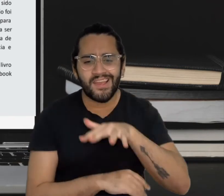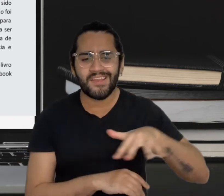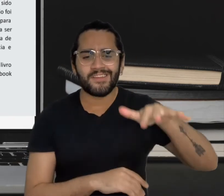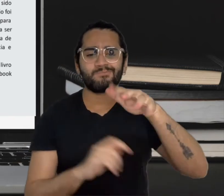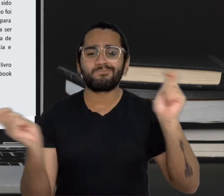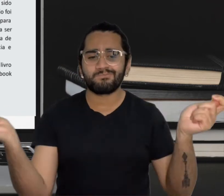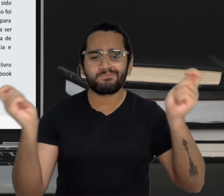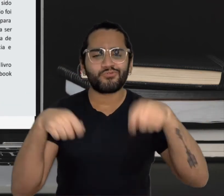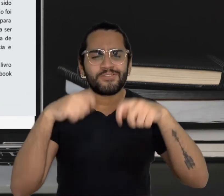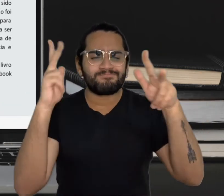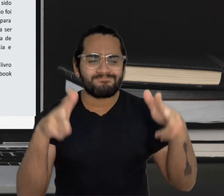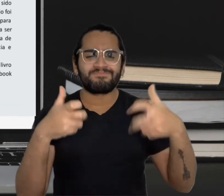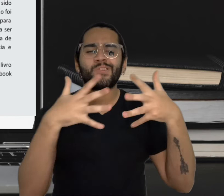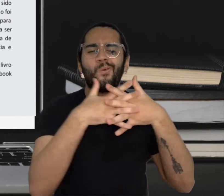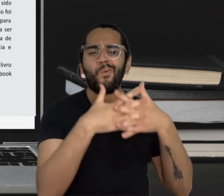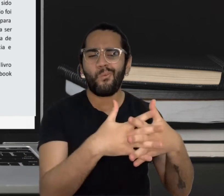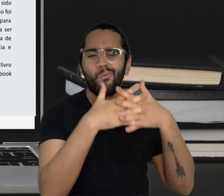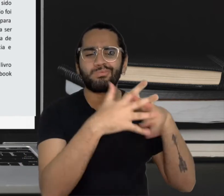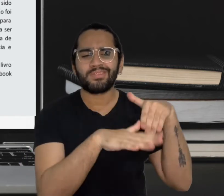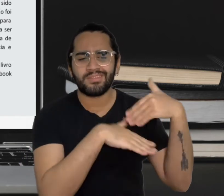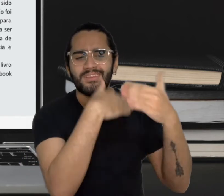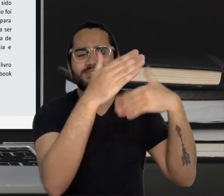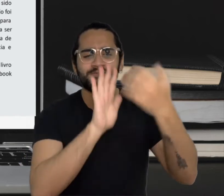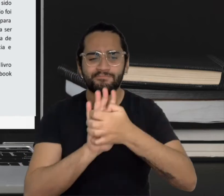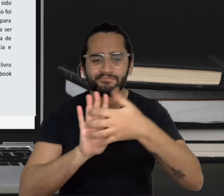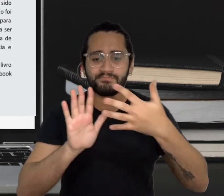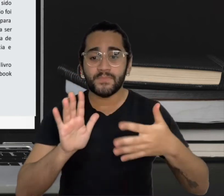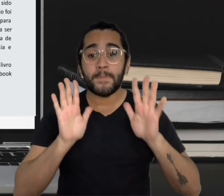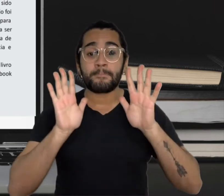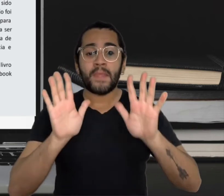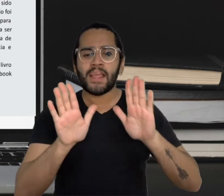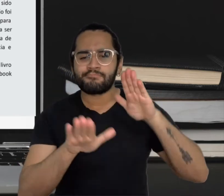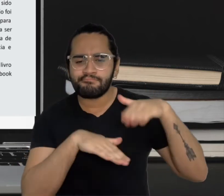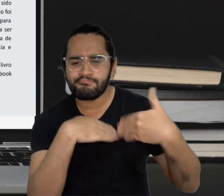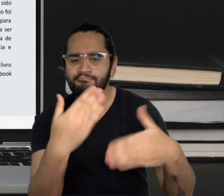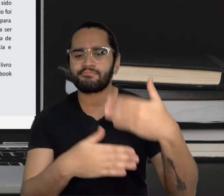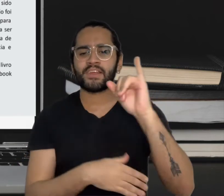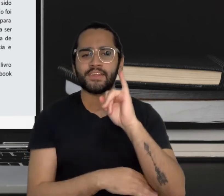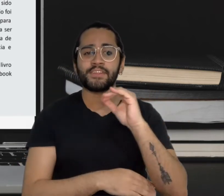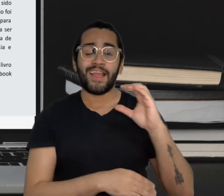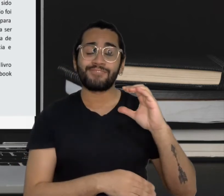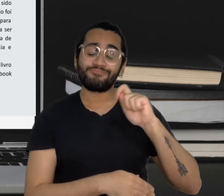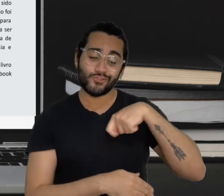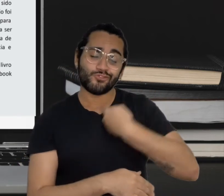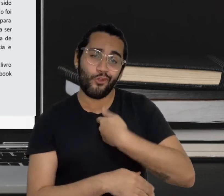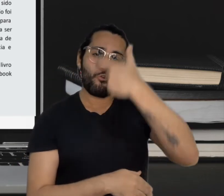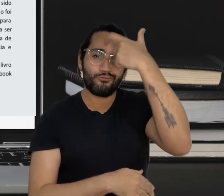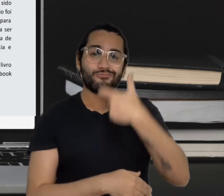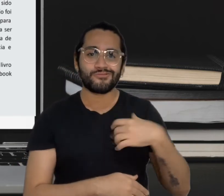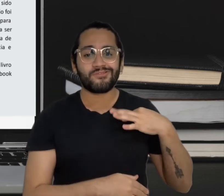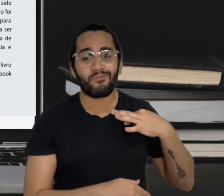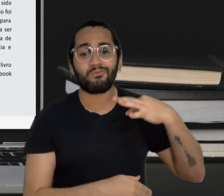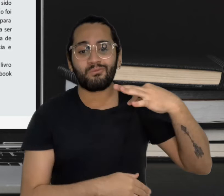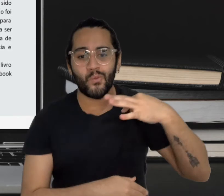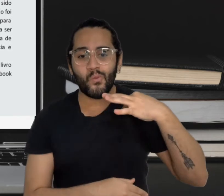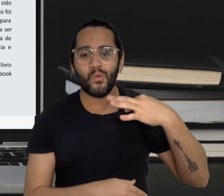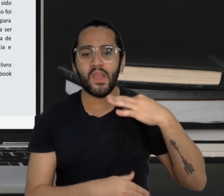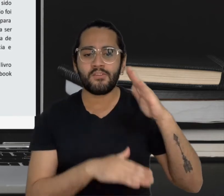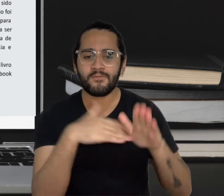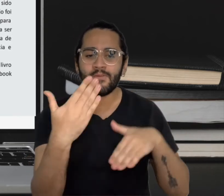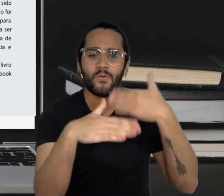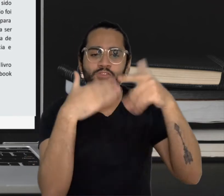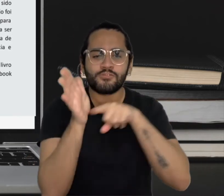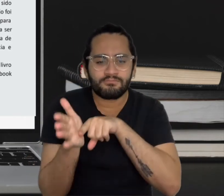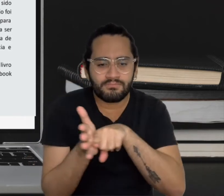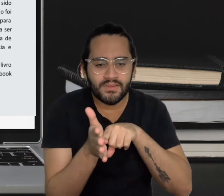do desenvolvimento do e-book, tendo sido aqui uma iniciação científica voluntária e desenvolvida por este pesquisador que